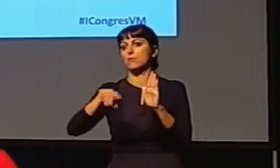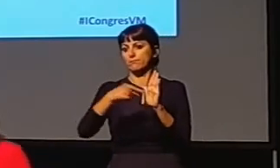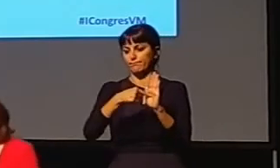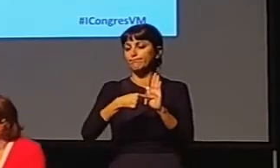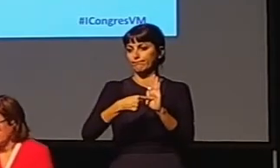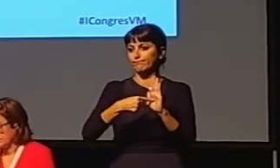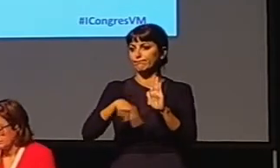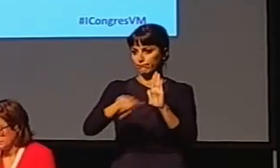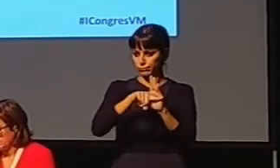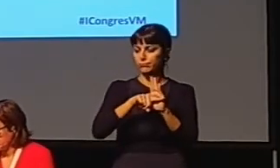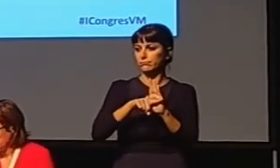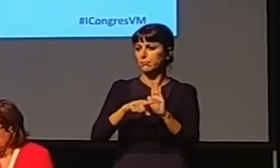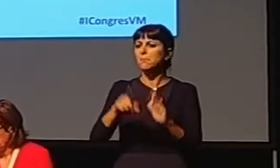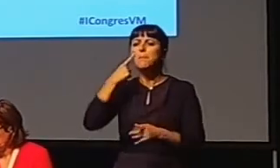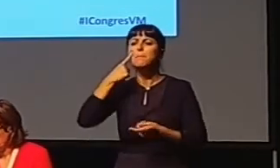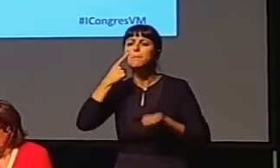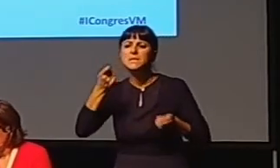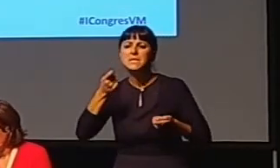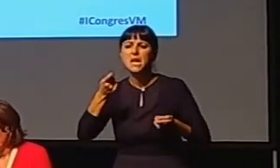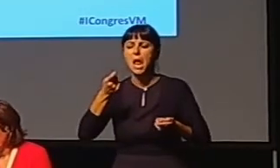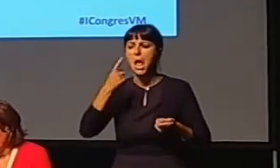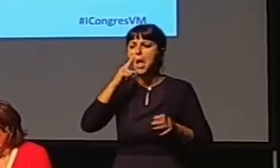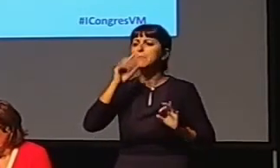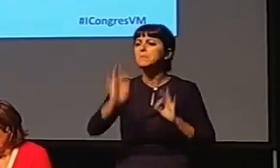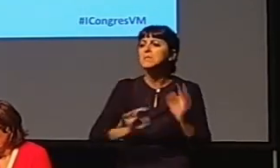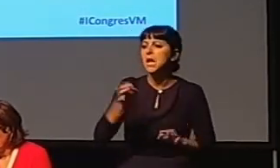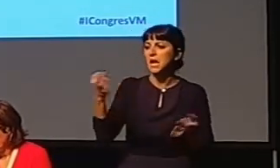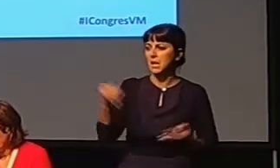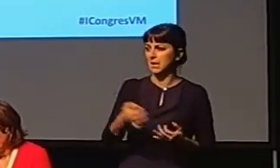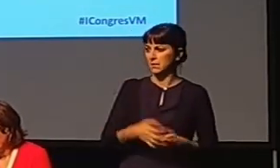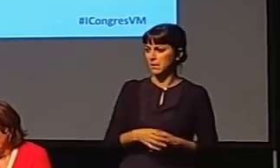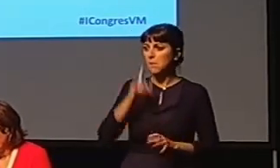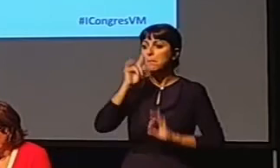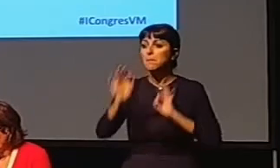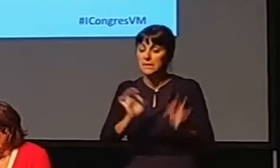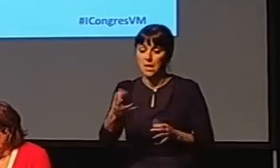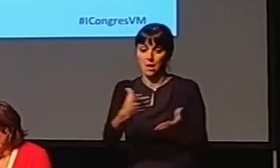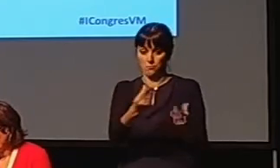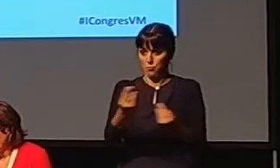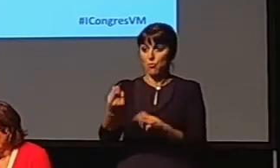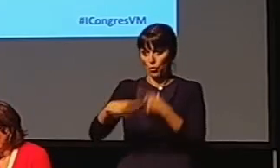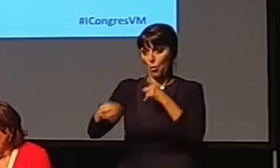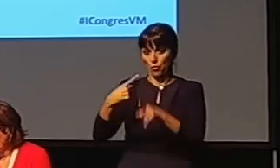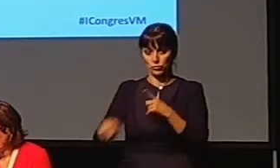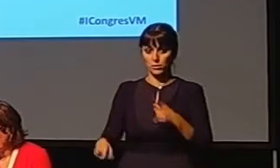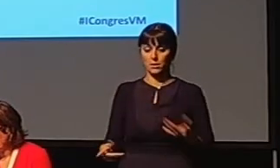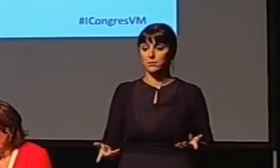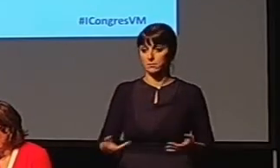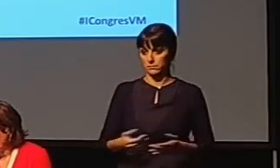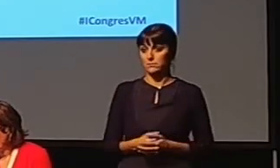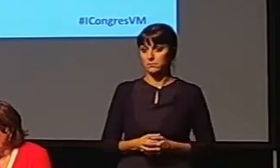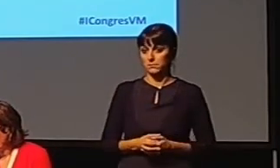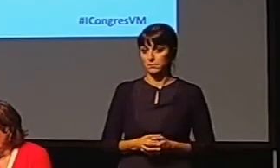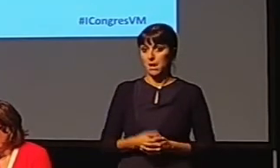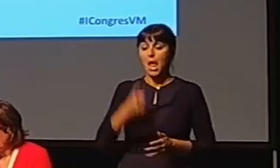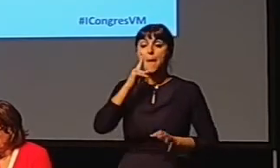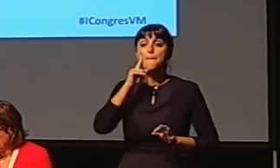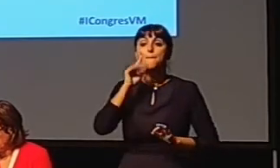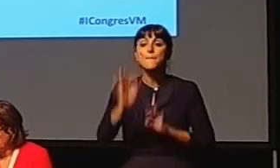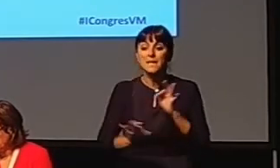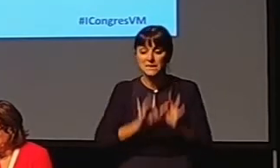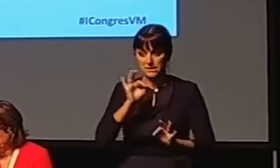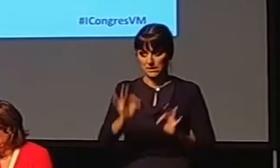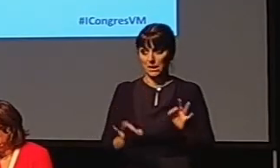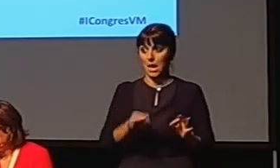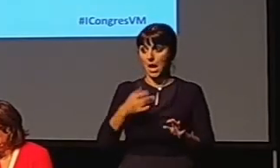què? No? Clar, vigila què? Pues és això, vigila. Vigila moltes coses, no? Vigila moltes coses que tenen que veure precisament